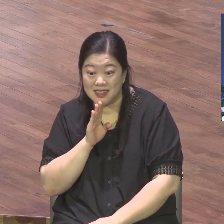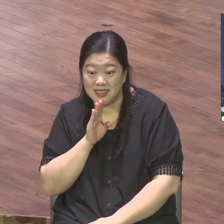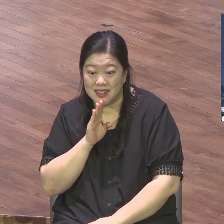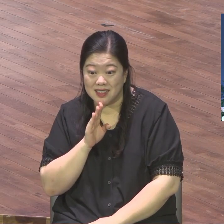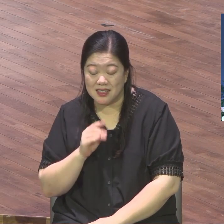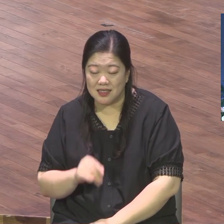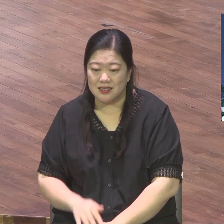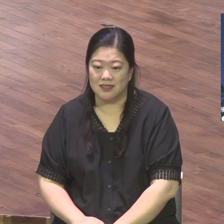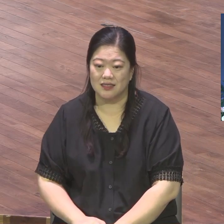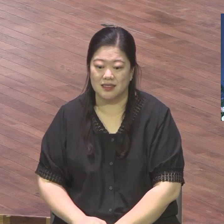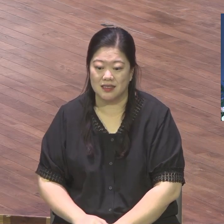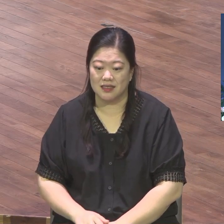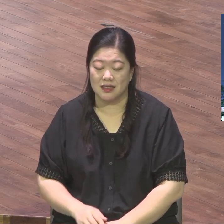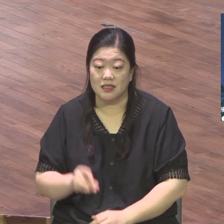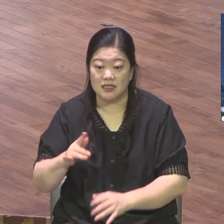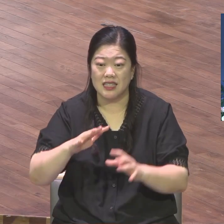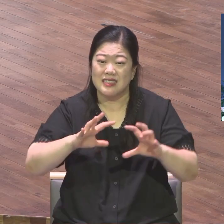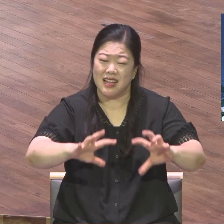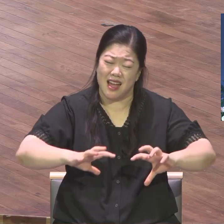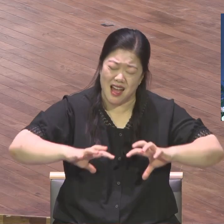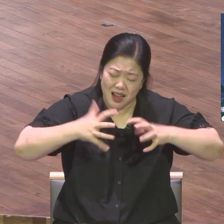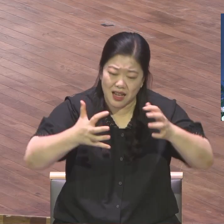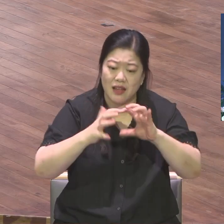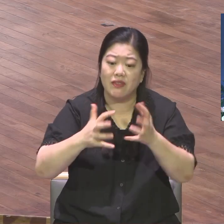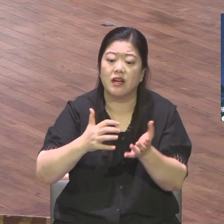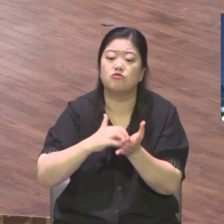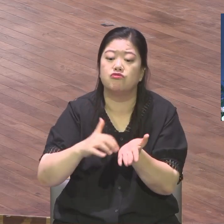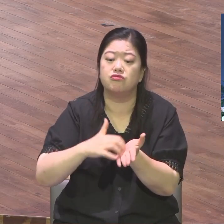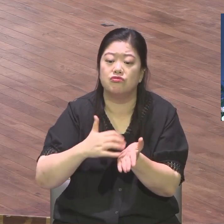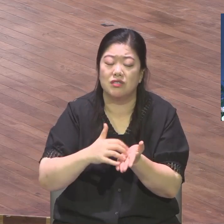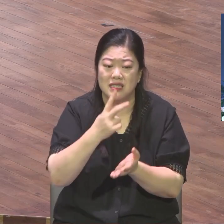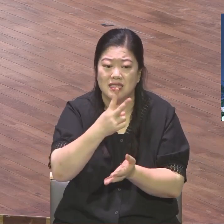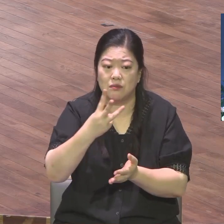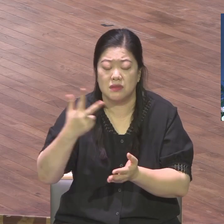미전도 종족이 5천 종족인 줄도 몰라요. 관심 없어요.